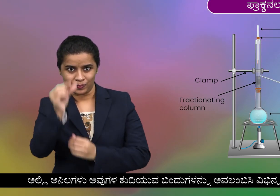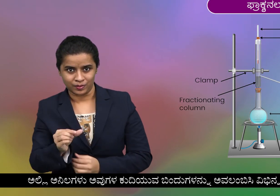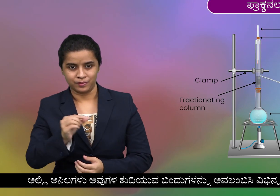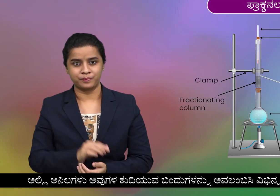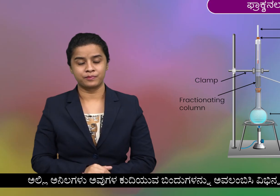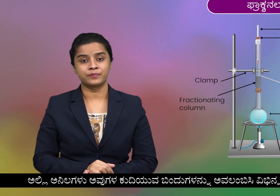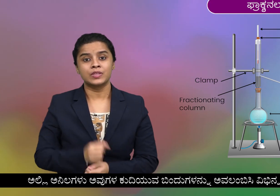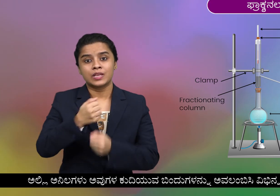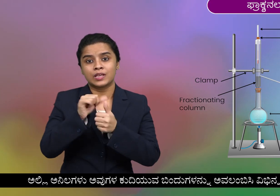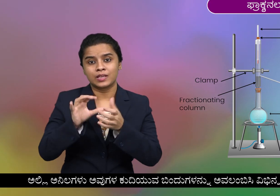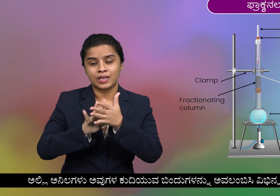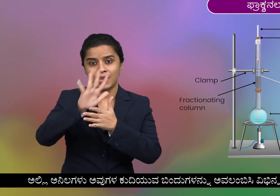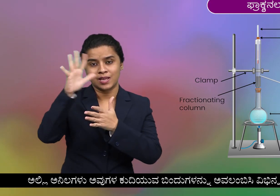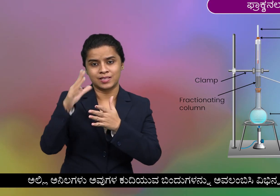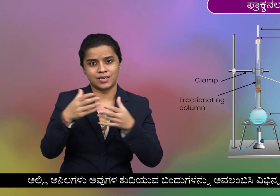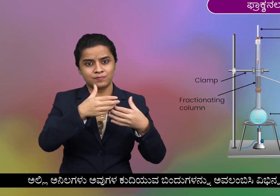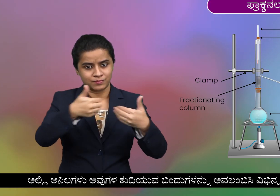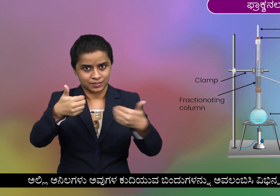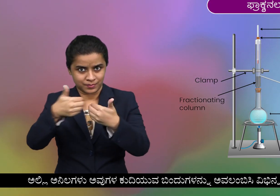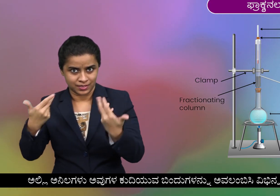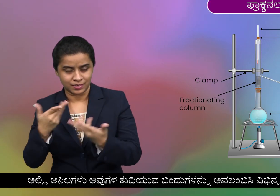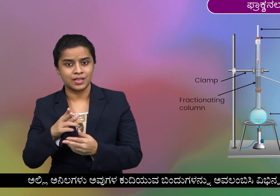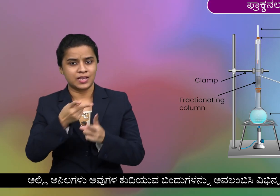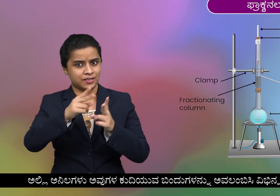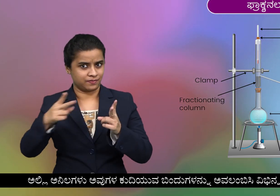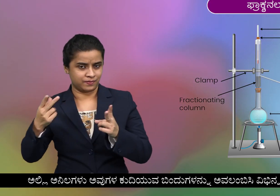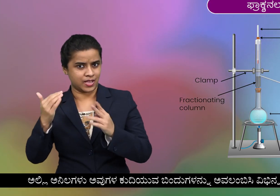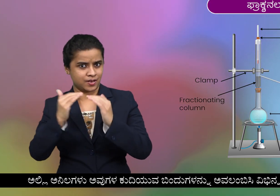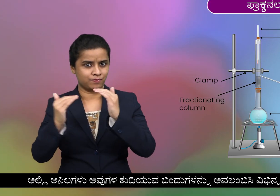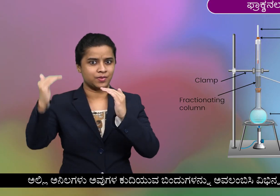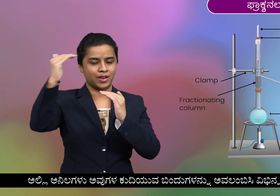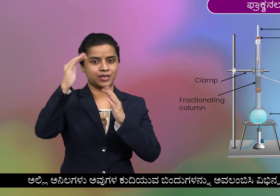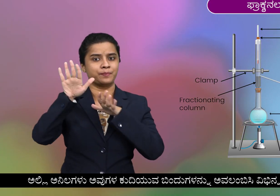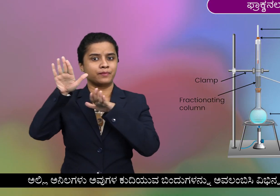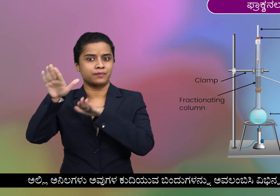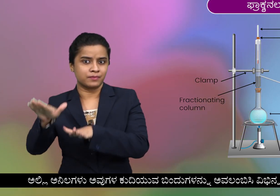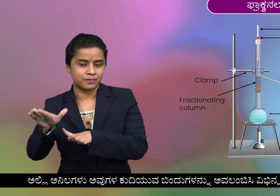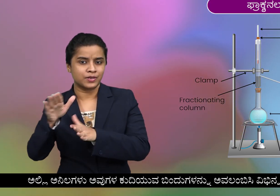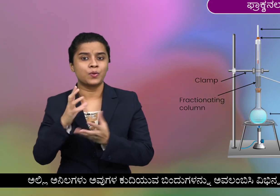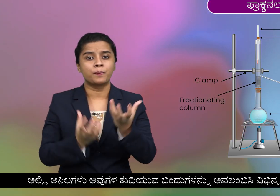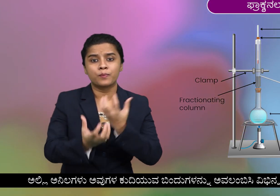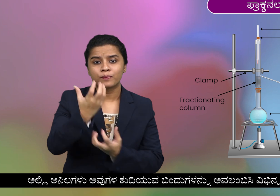ಅಲ್ಲಿ ಅನಿಲಗಳು ಅವುಗಳ ಕುದಿಯುವ ಬಿಂದುಗಳನ್ನು ಅವಲಂಬಿಸಿ ವಿಭಿನ್ನ ಎತ್ತರಗಳಲ್ಲಿ ಬೇರ್ಪಡುತ್ತವೆ.